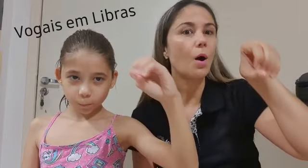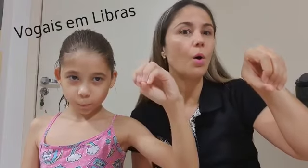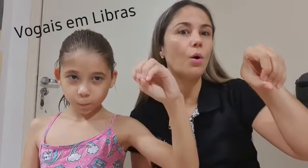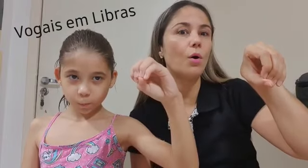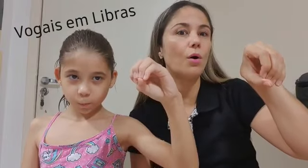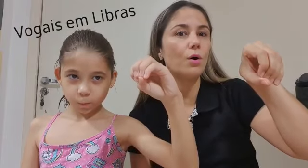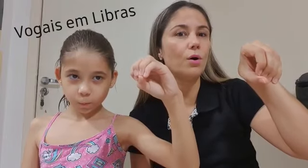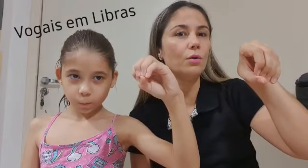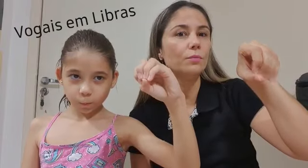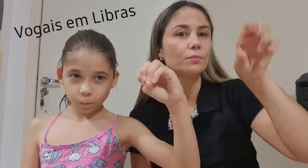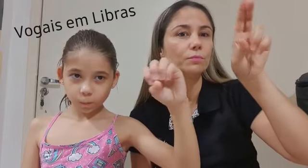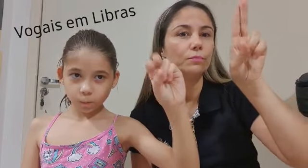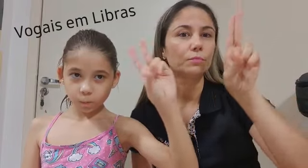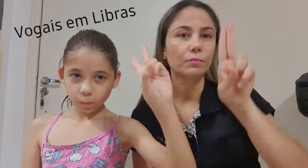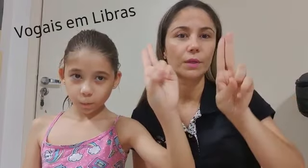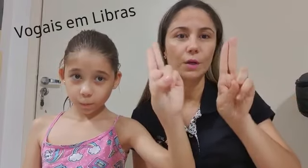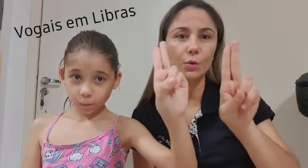O. U.